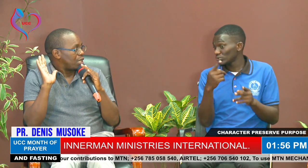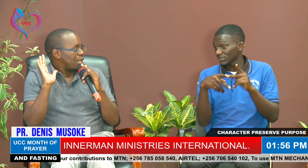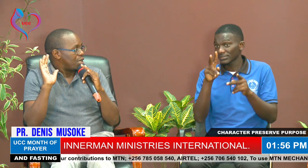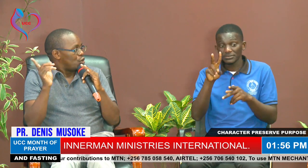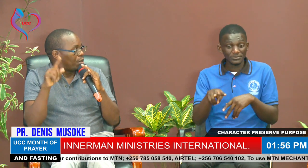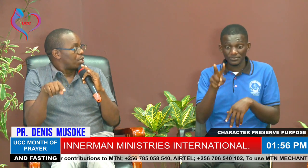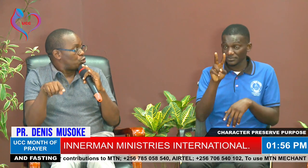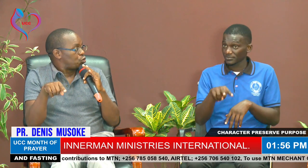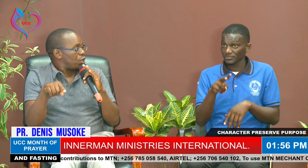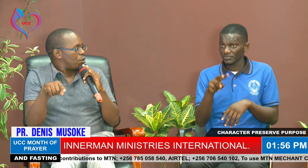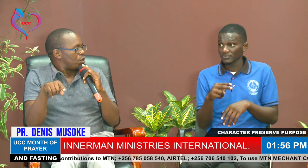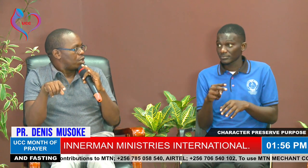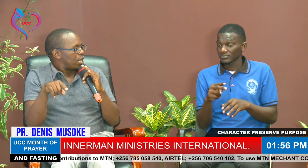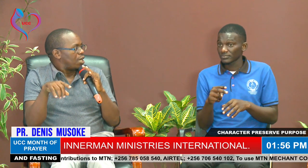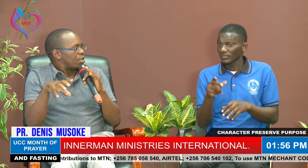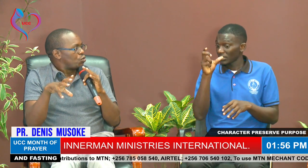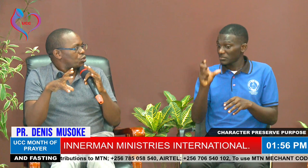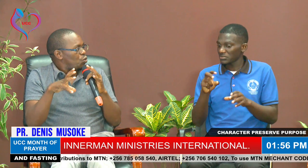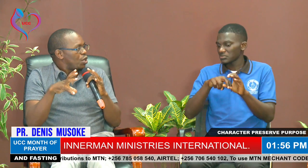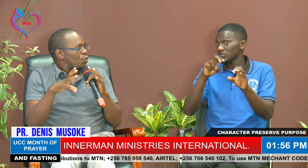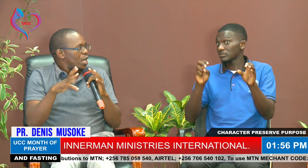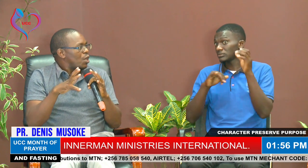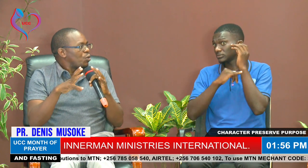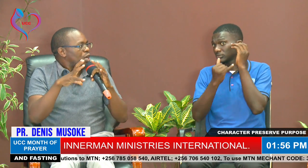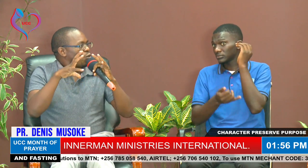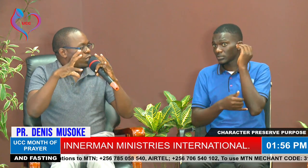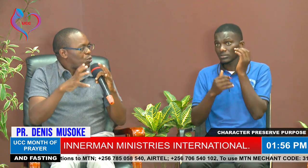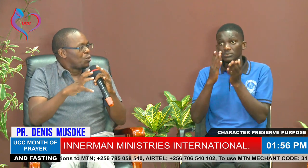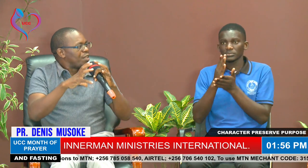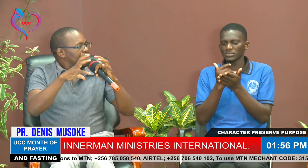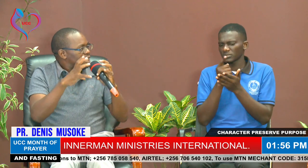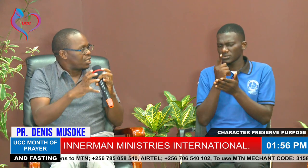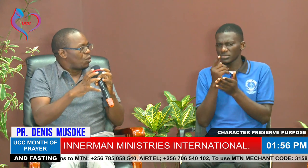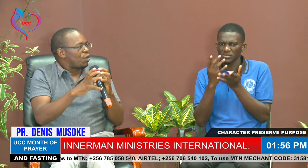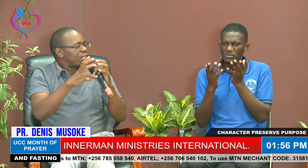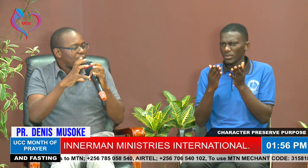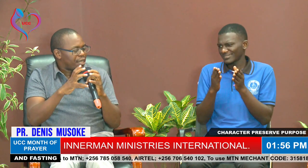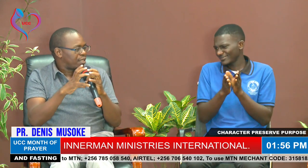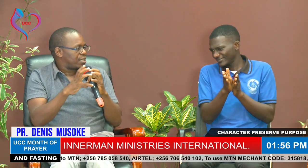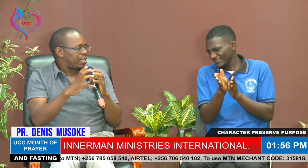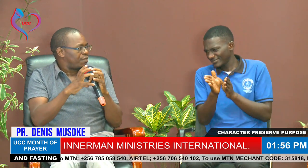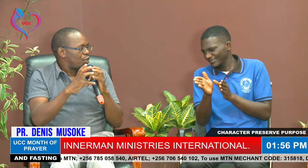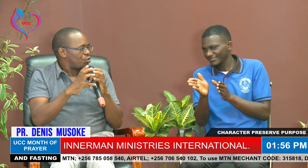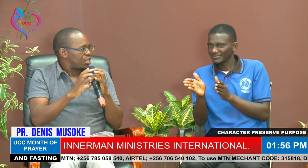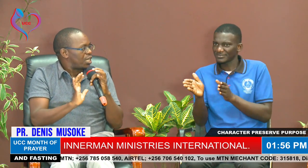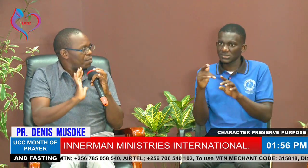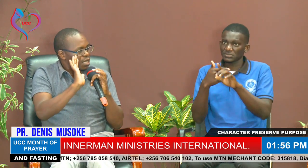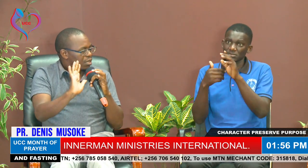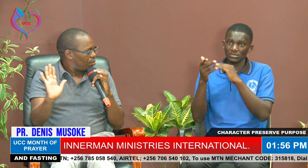mchitegera omulimu ya gusulao nga guwagala ku kumu deviating okuva ku standards ze ne values ze nagamba